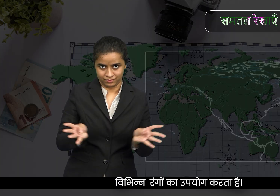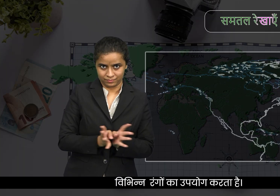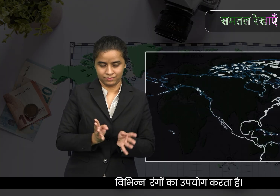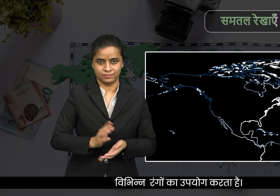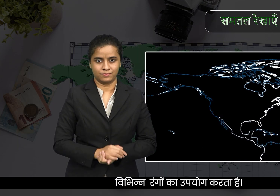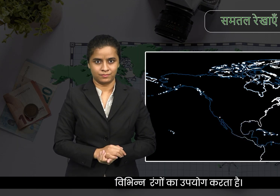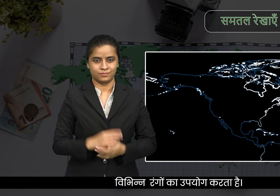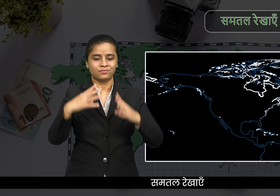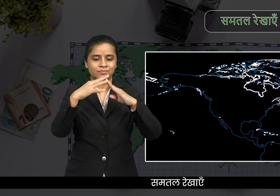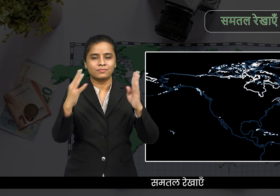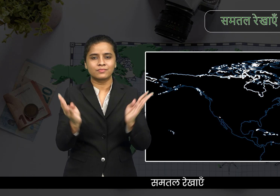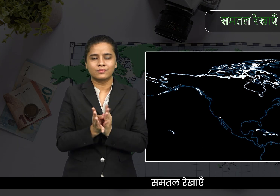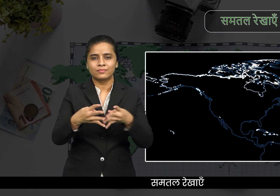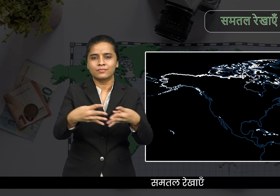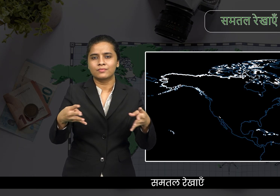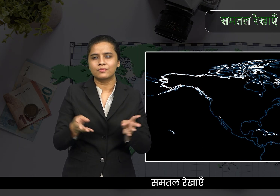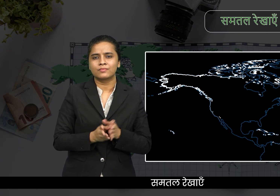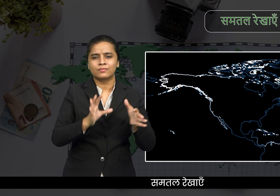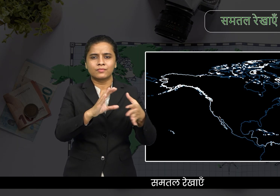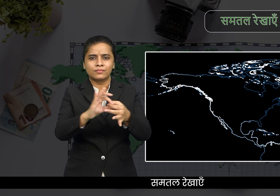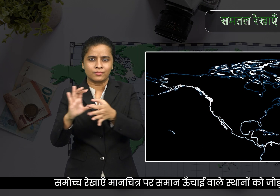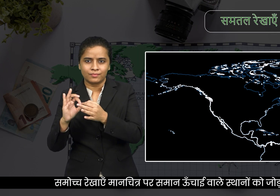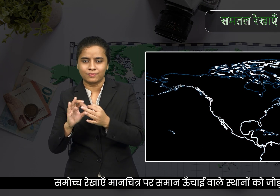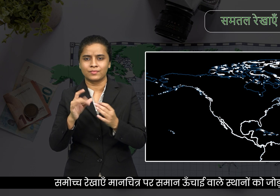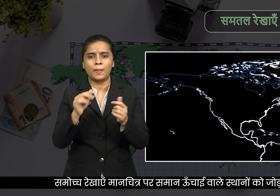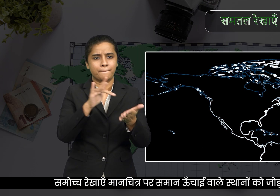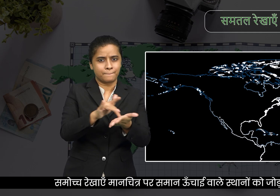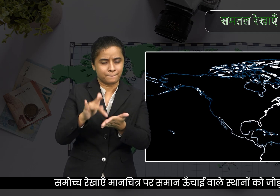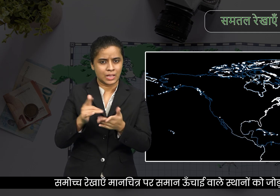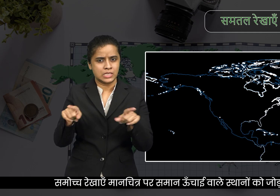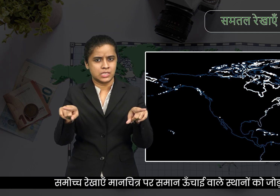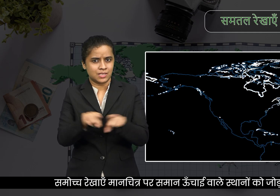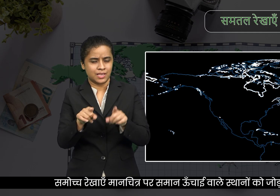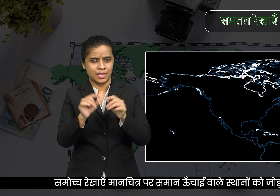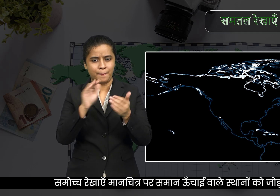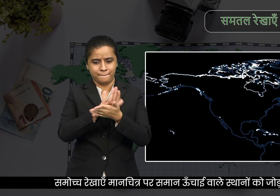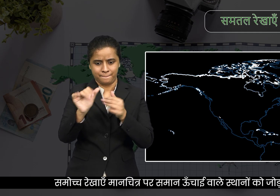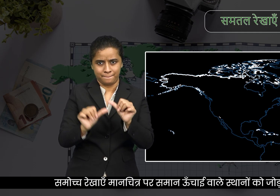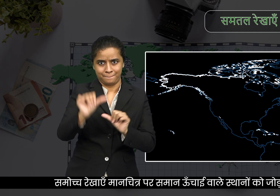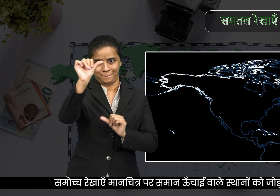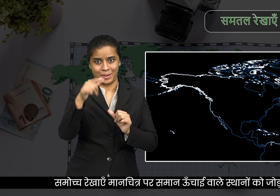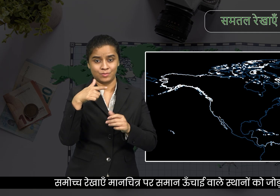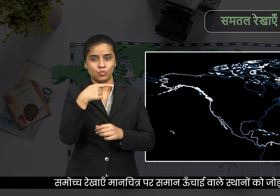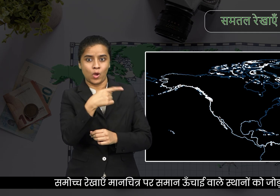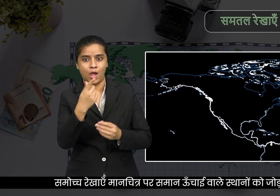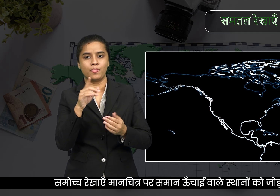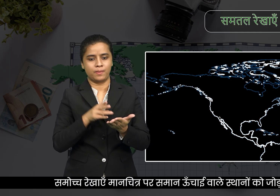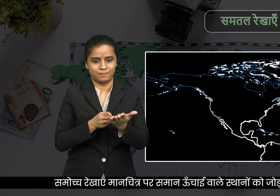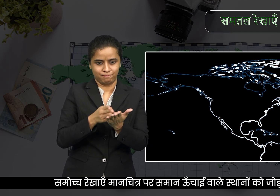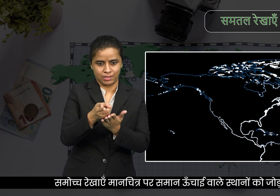है। समतल रेखाएं। समोच्च रेखाएं मानचित्र पर समान ऊंचाई वाले स्थानों को